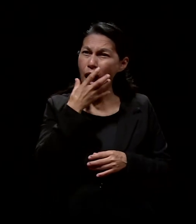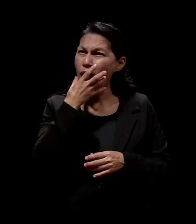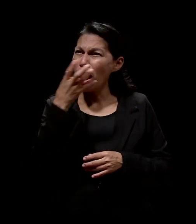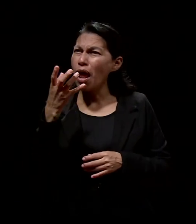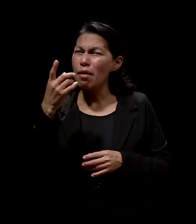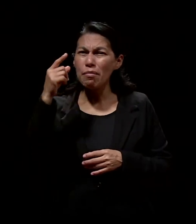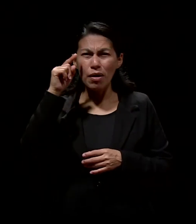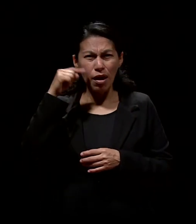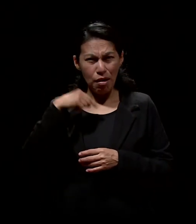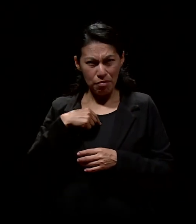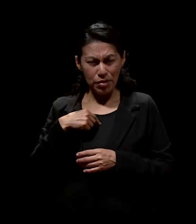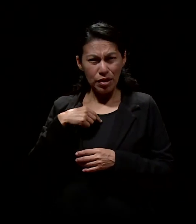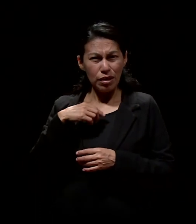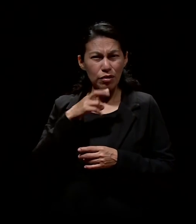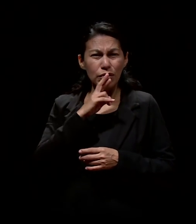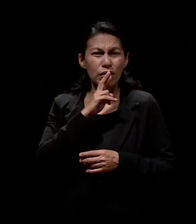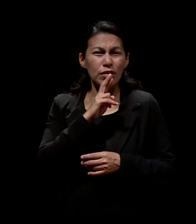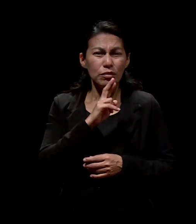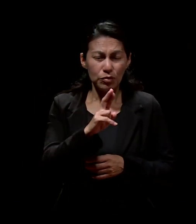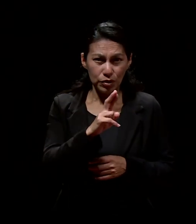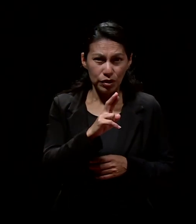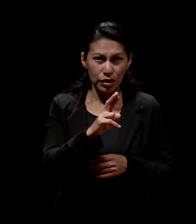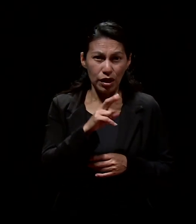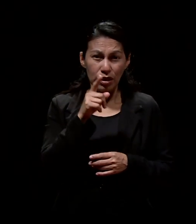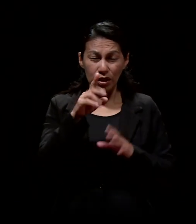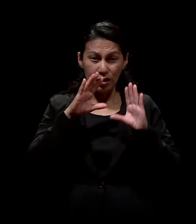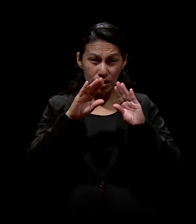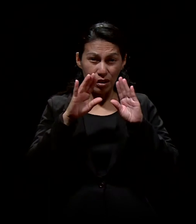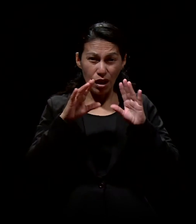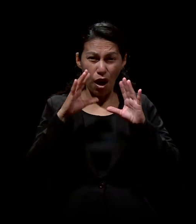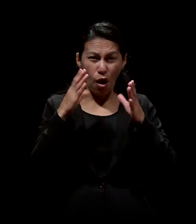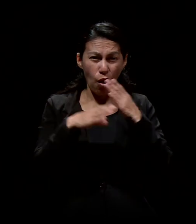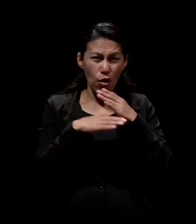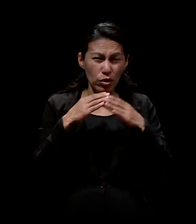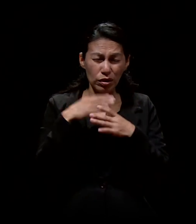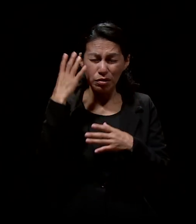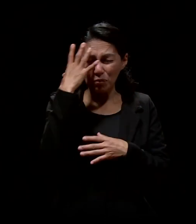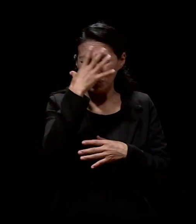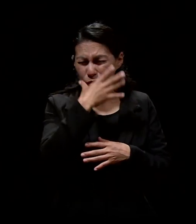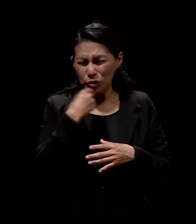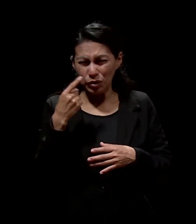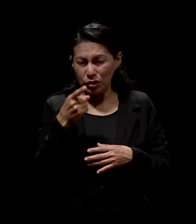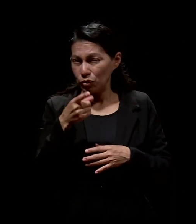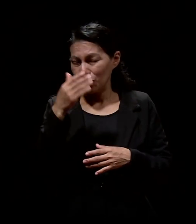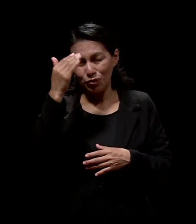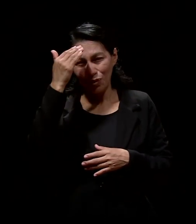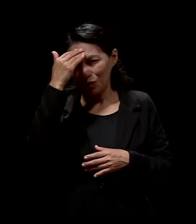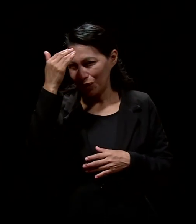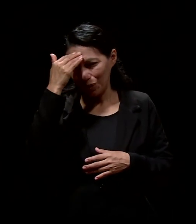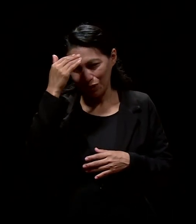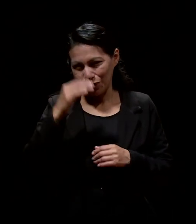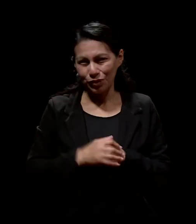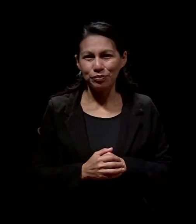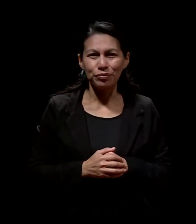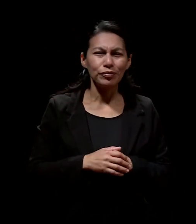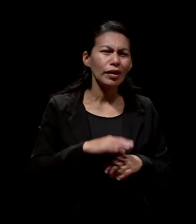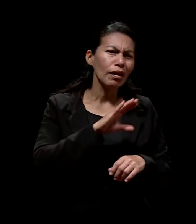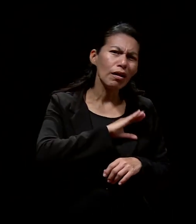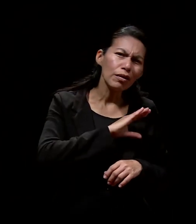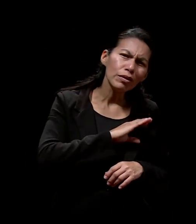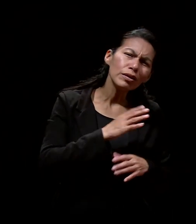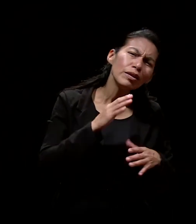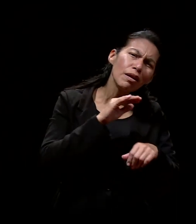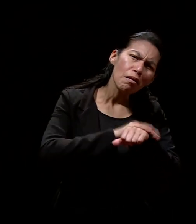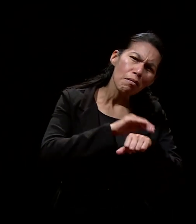ocultas que tú no conoces. Amén, amén. Queridos amigos, antes de despedirnos, recuerden durante esta semana